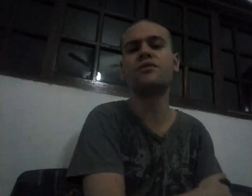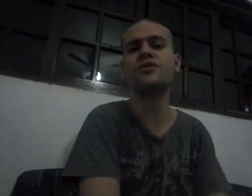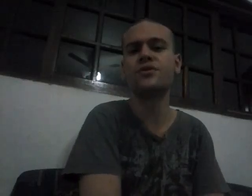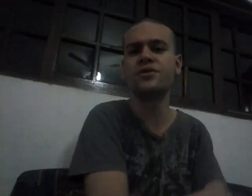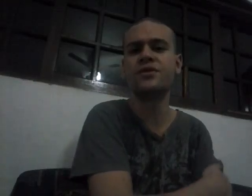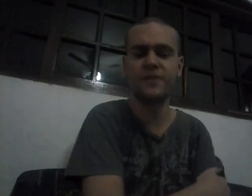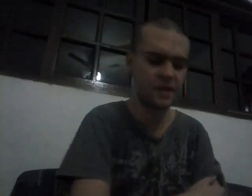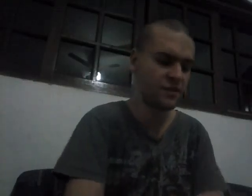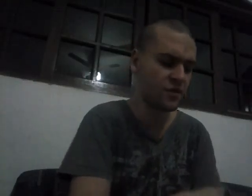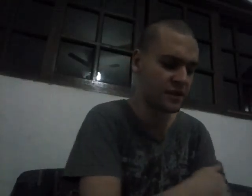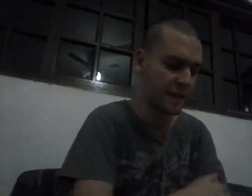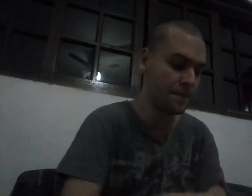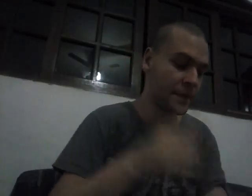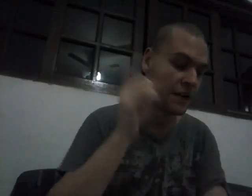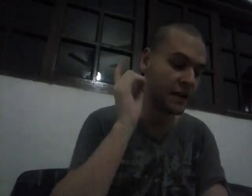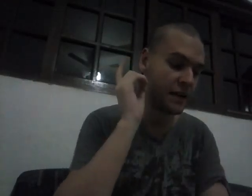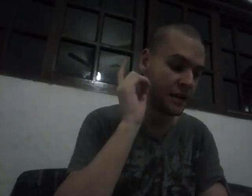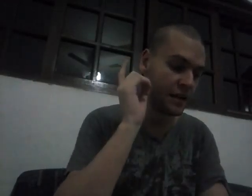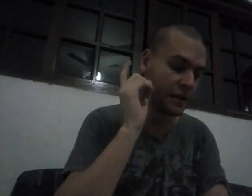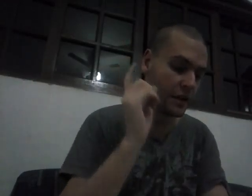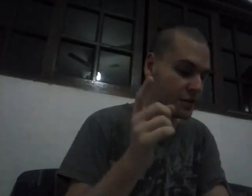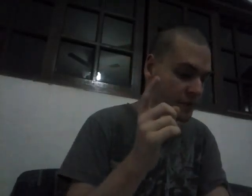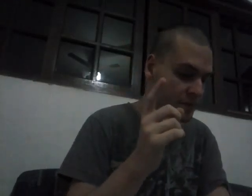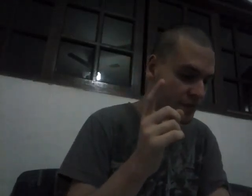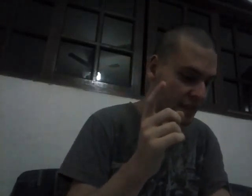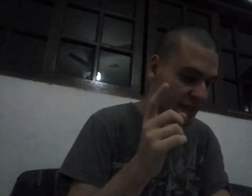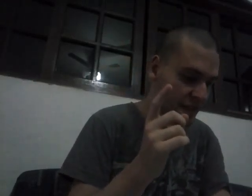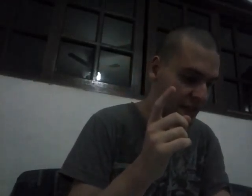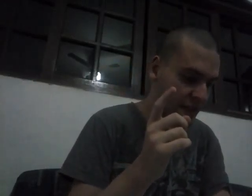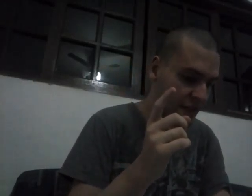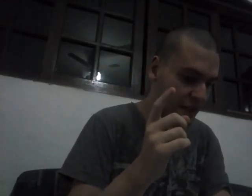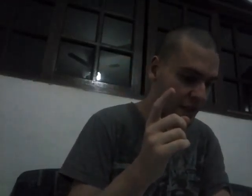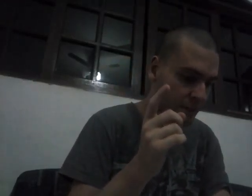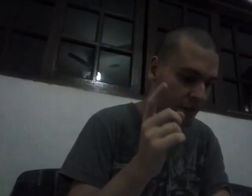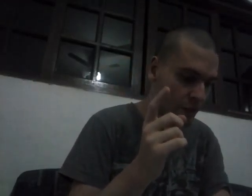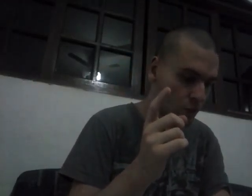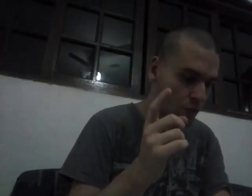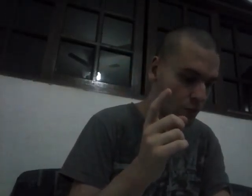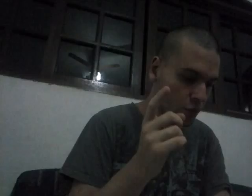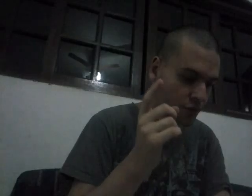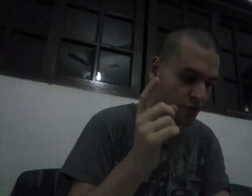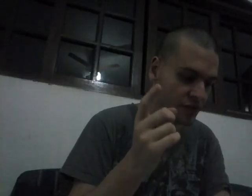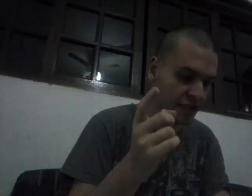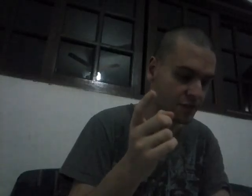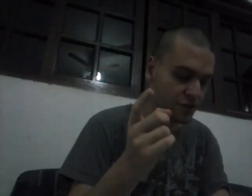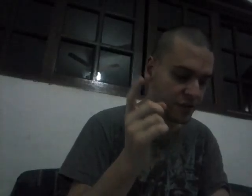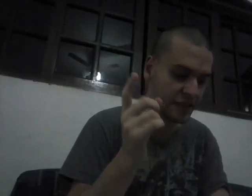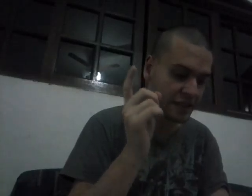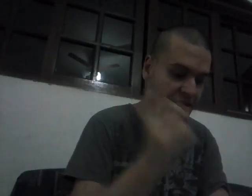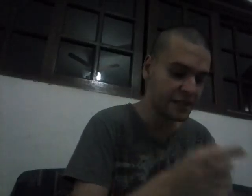um pouco dos surdos e vocês vão gostar. Nós podemos falar que em 1885